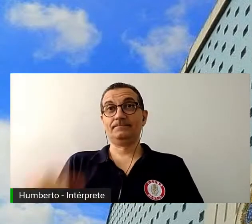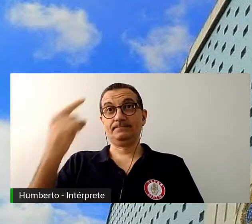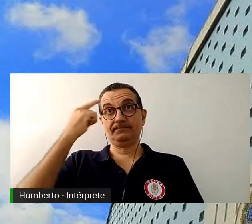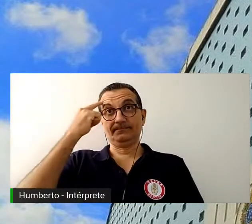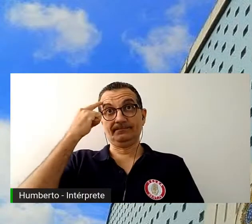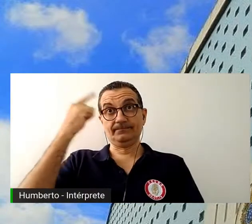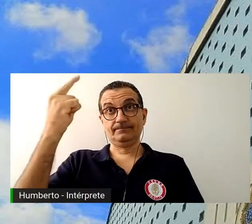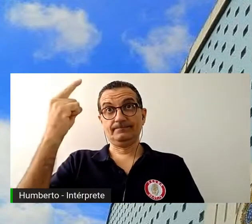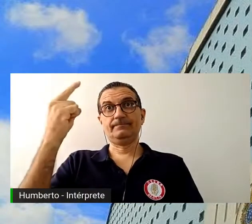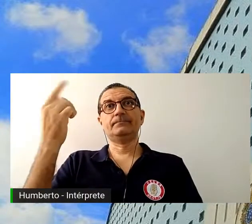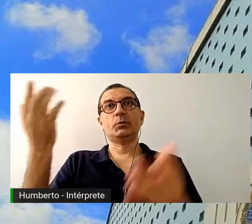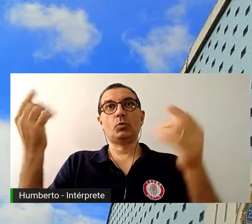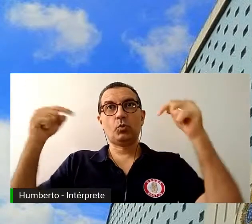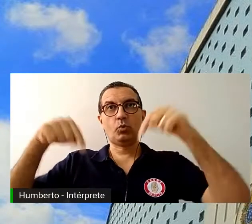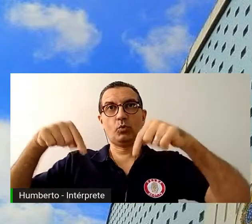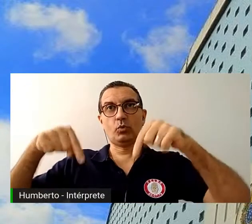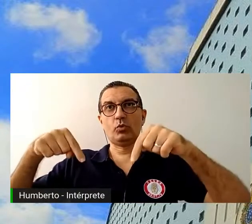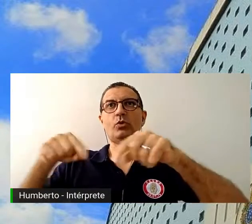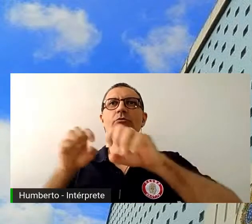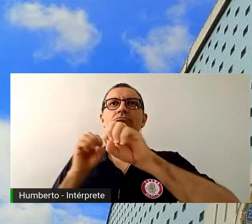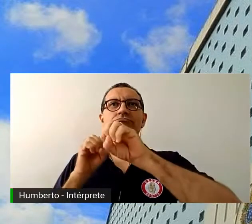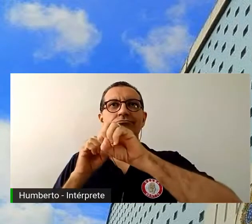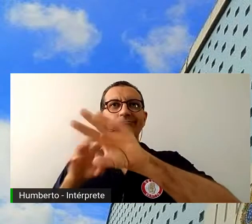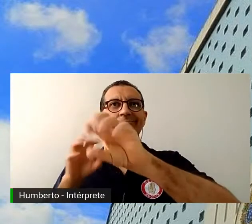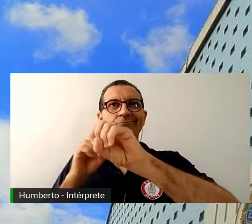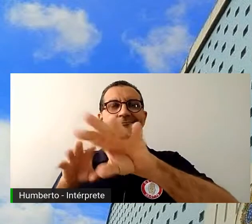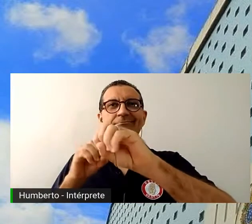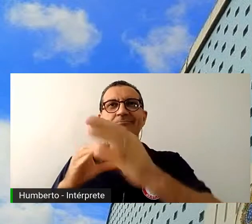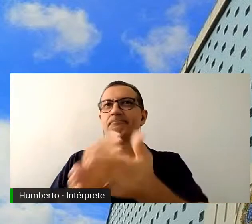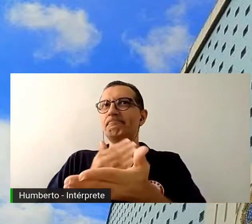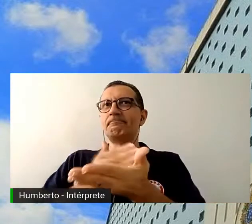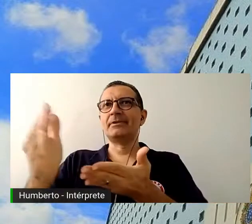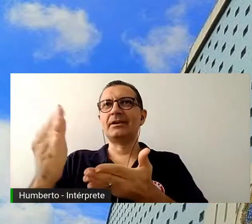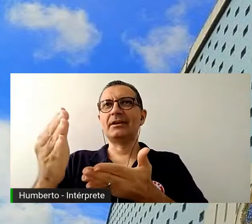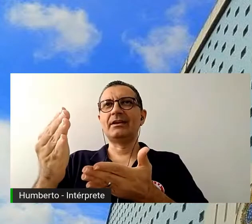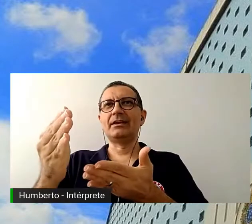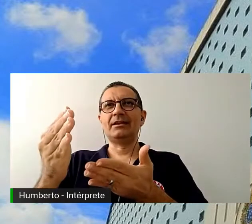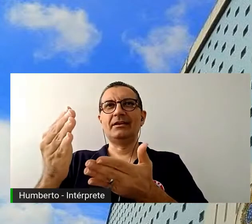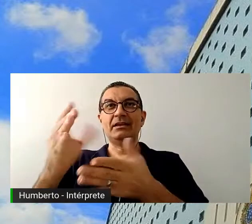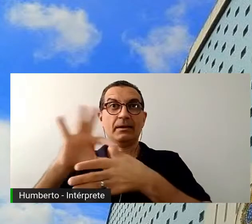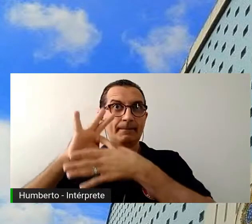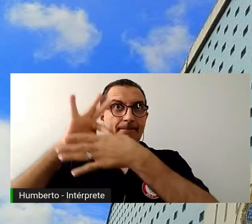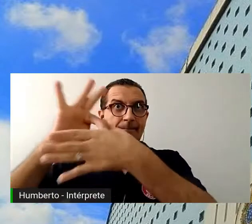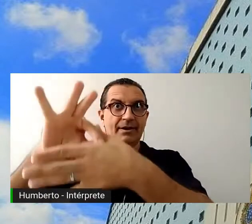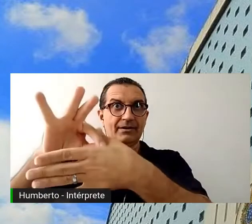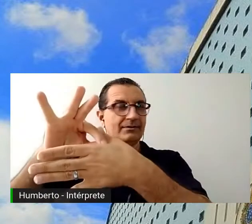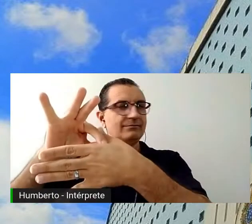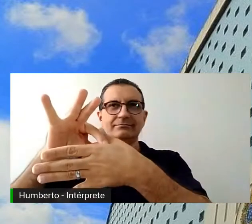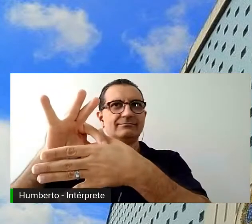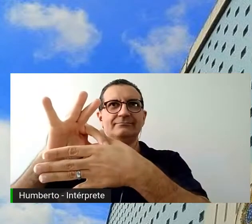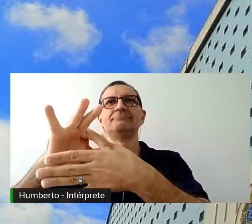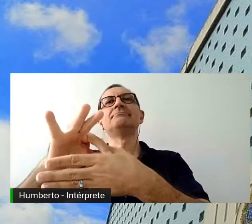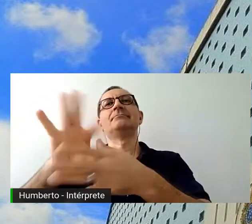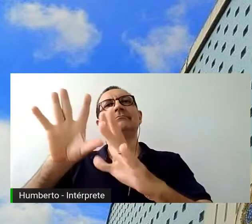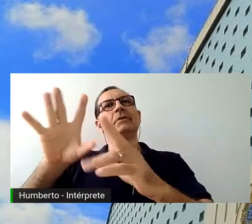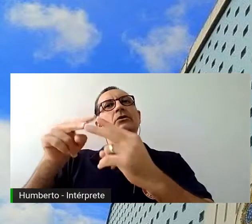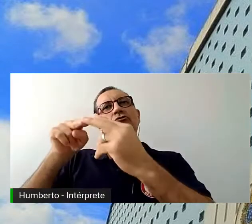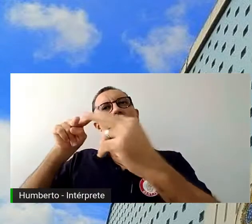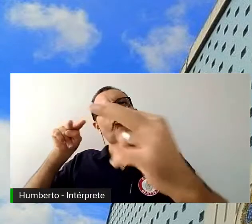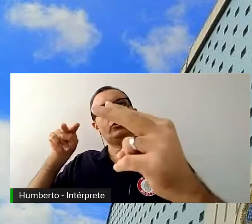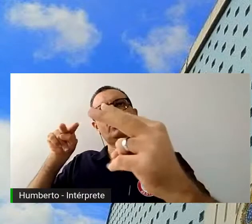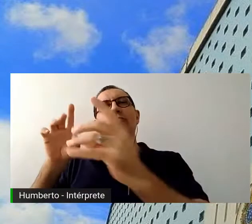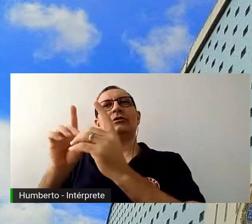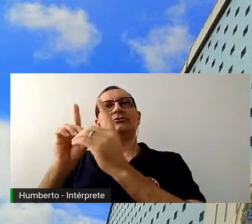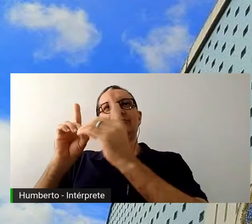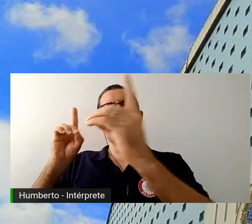fazendo essa aula inaugural de uma forma virtual. Não era bem o nosso sonho, nosso desejo, há um ano